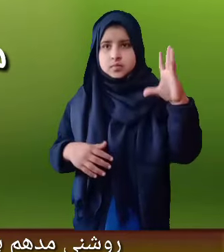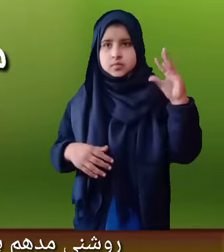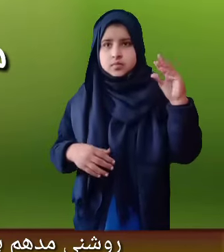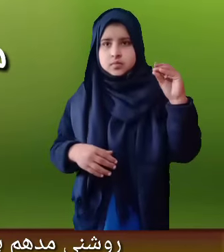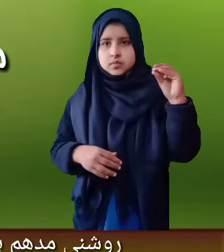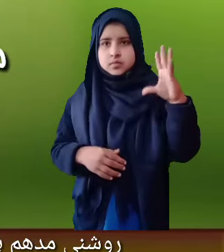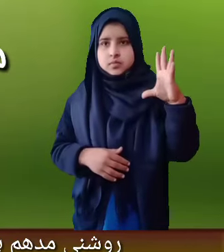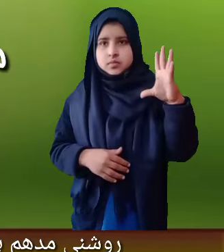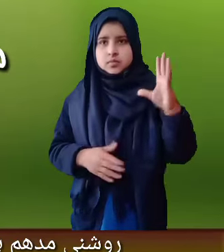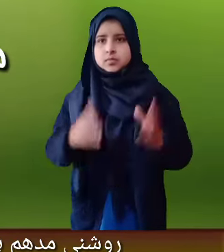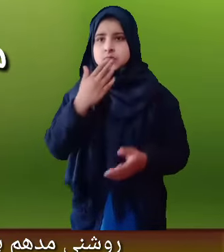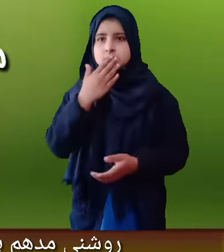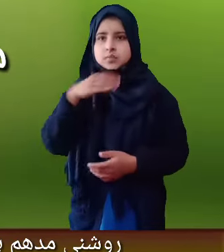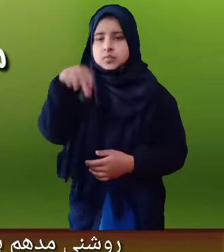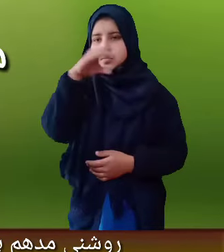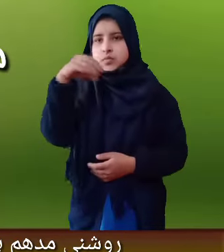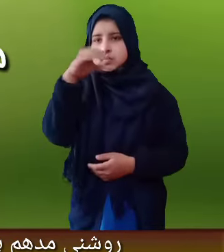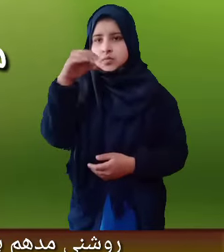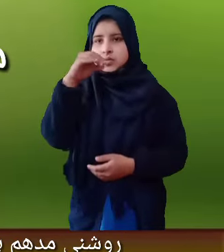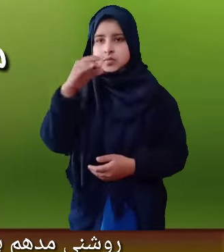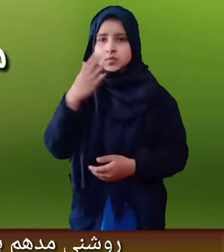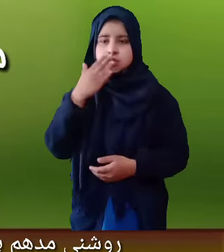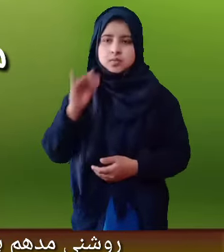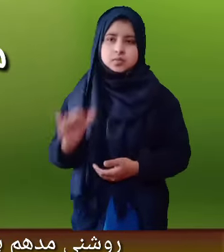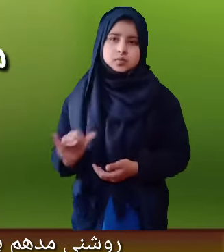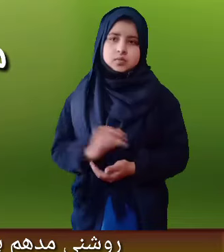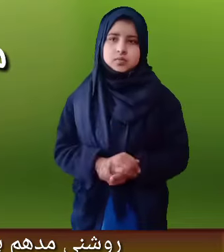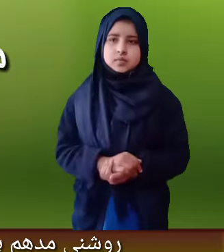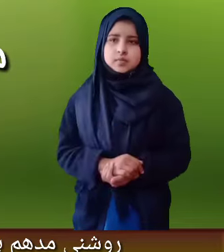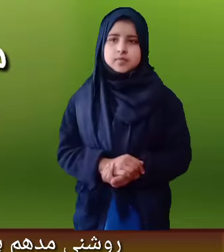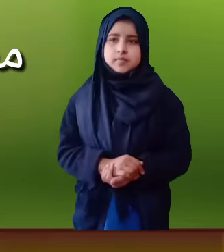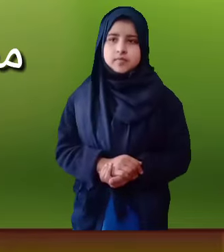मध्यम हो गई है।